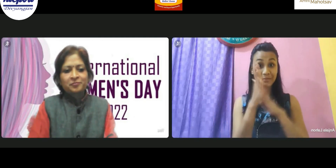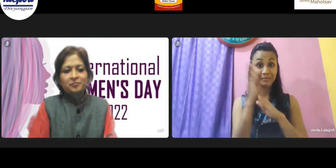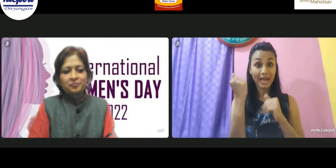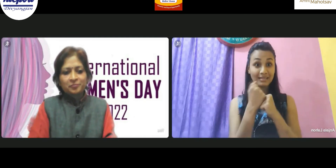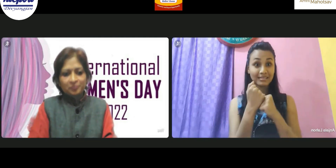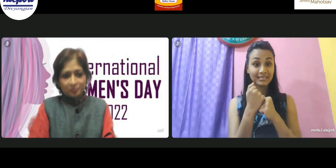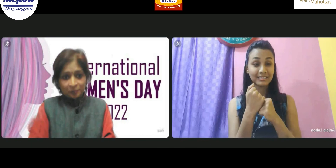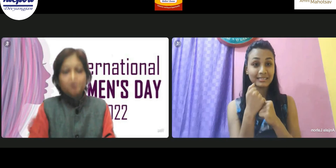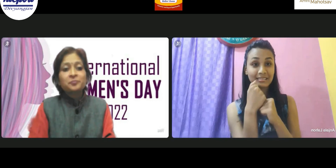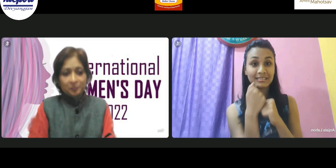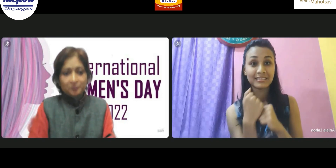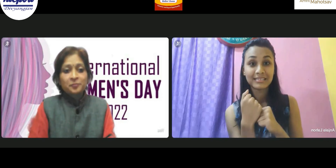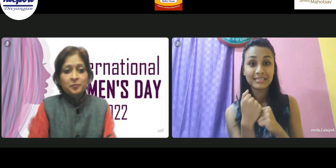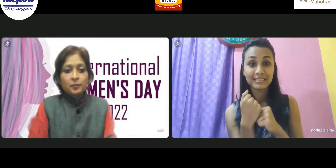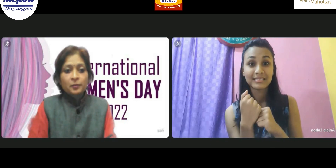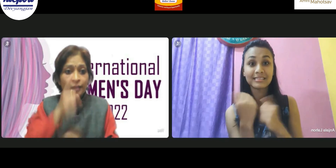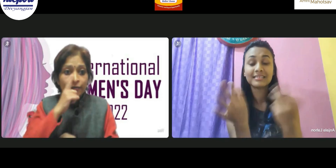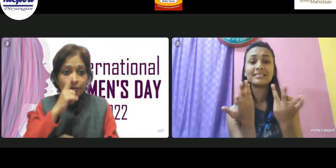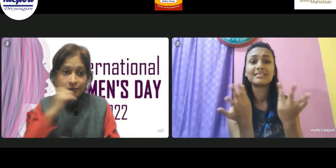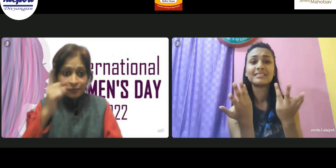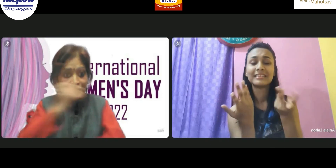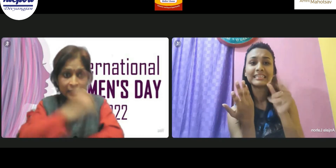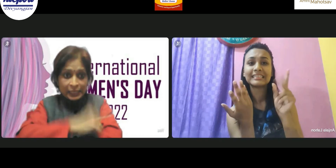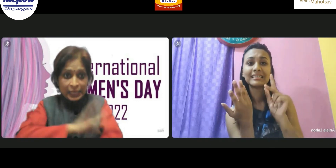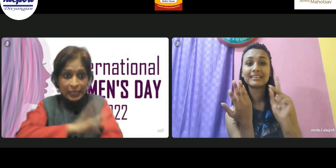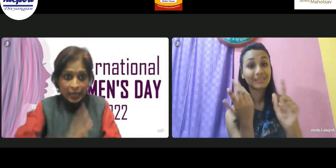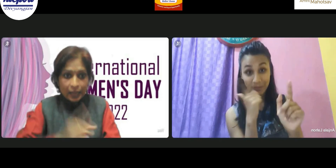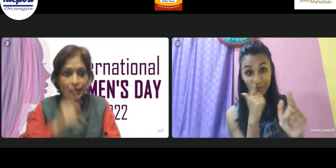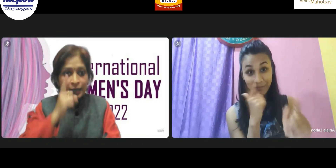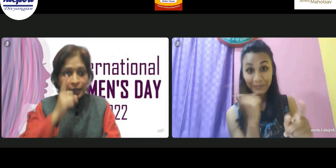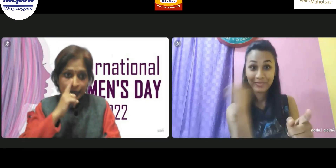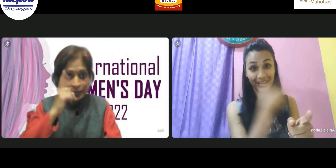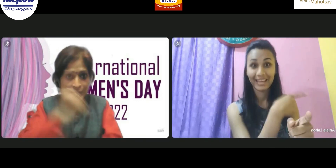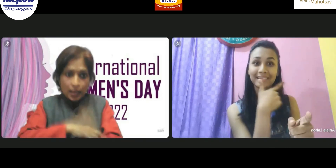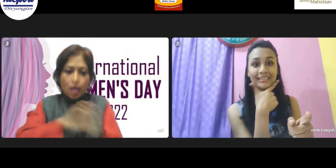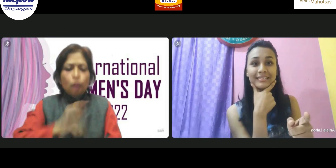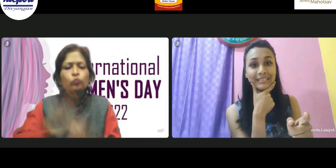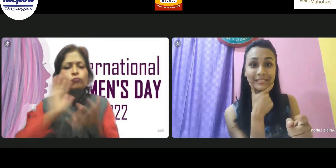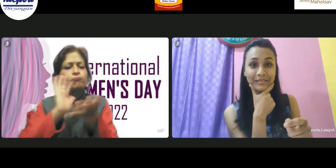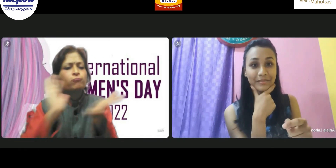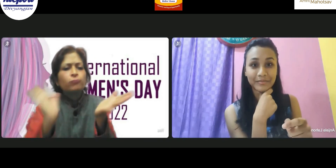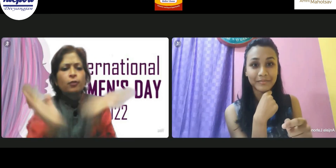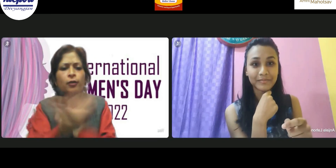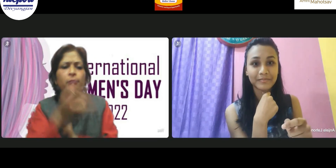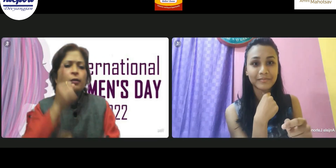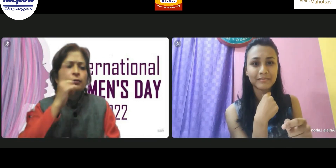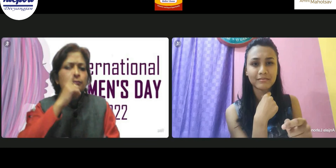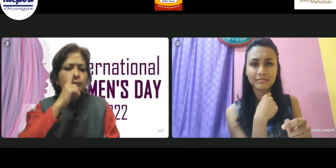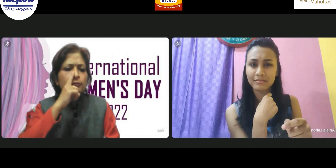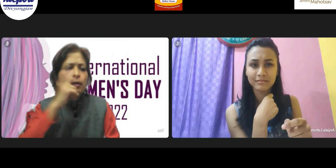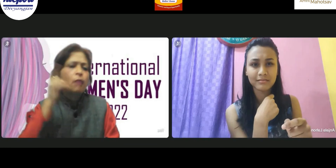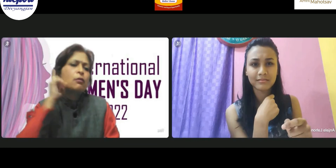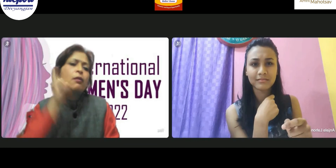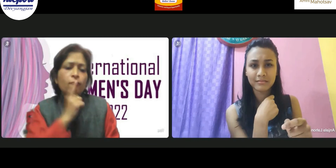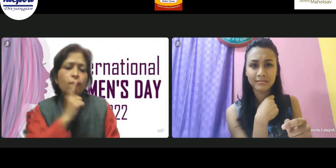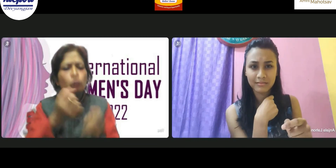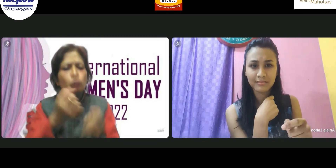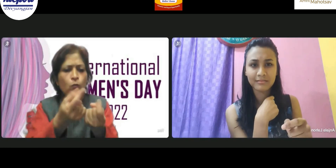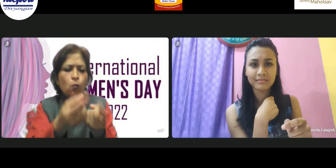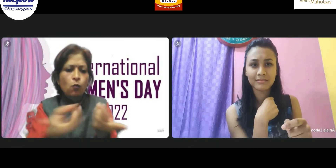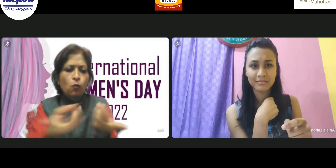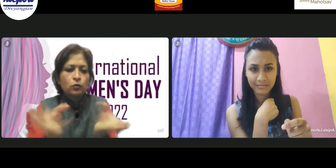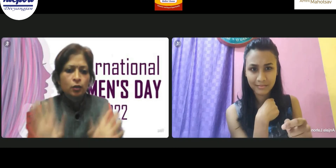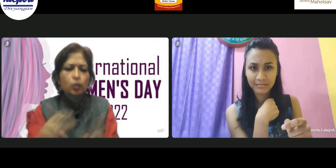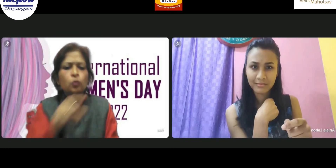चाहेंगी? 8 मार्च। हाँ, 8 मार्च आपको पता है ना कि अंतर्राष्ट्रीय महिला दिवस है।